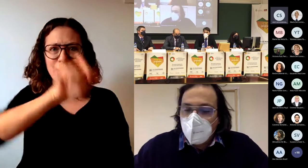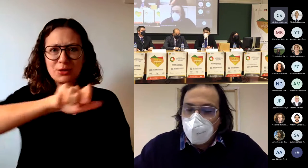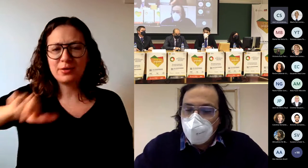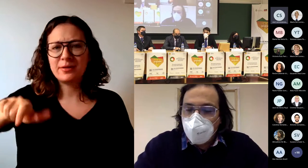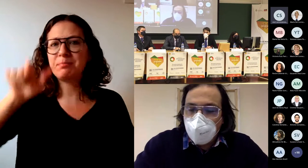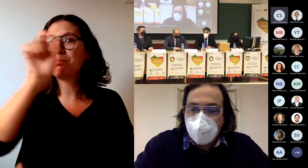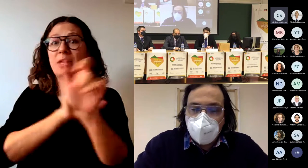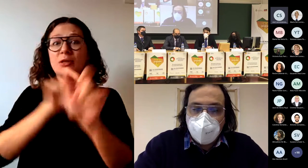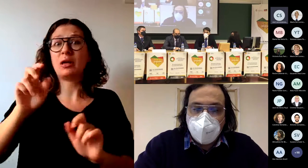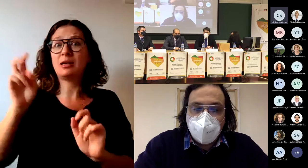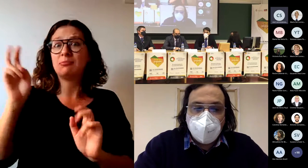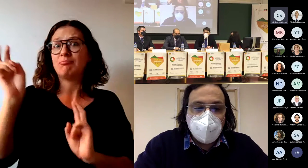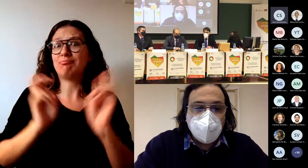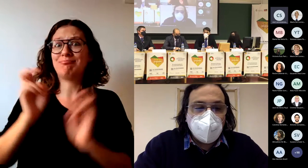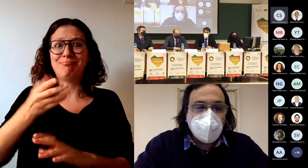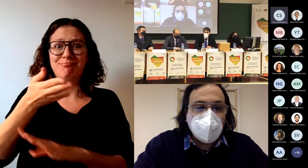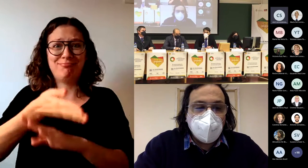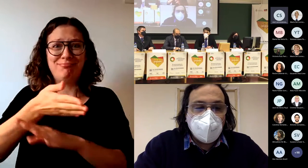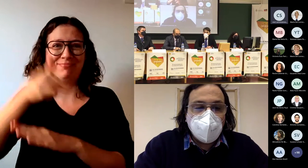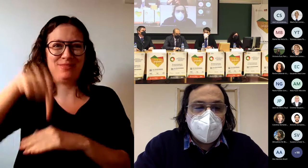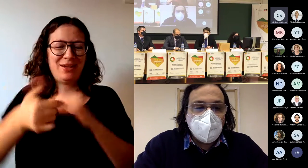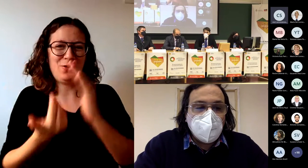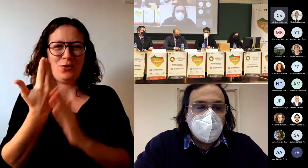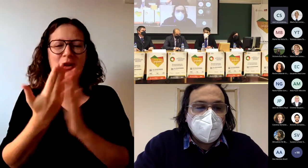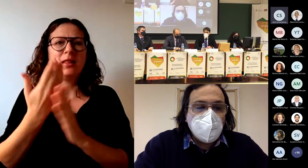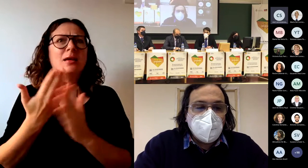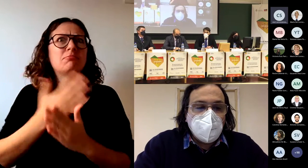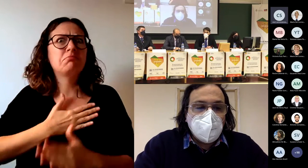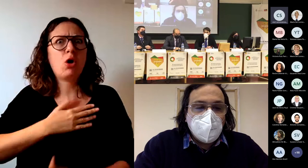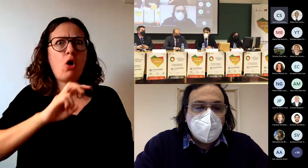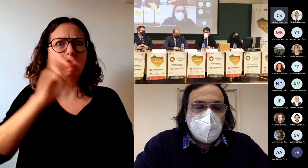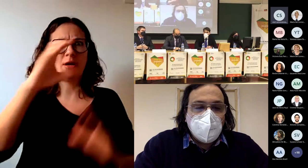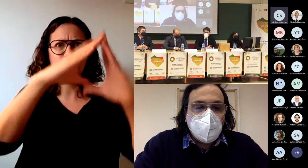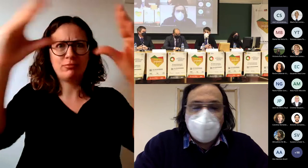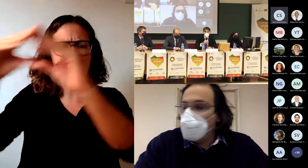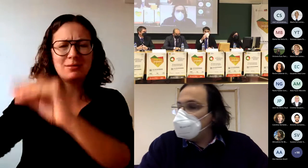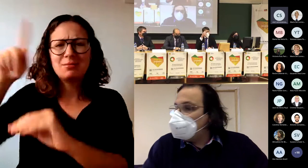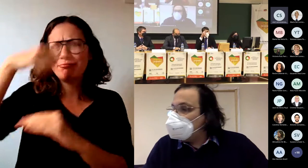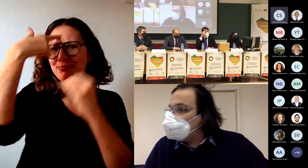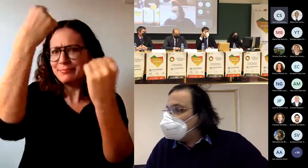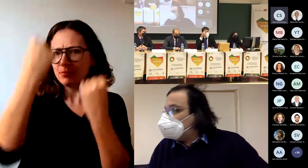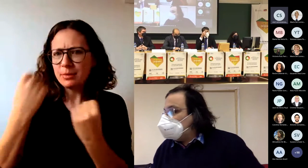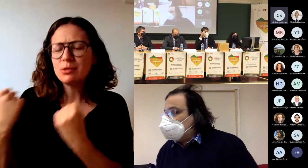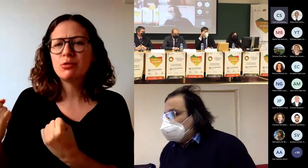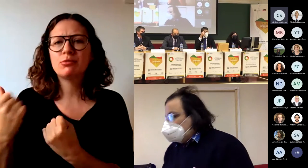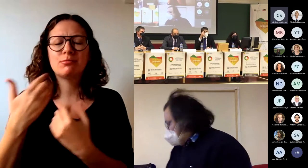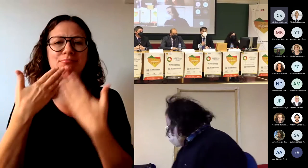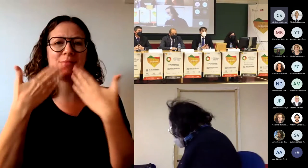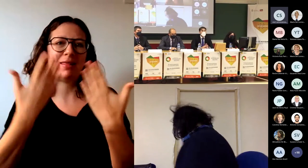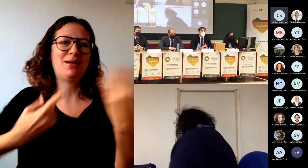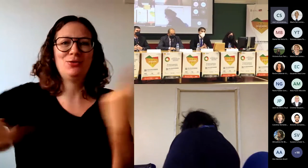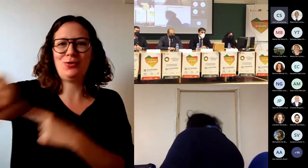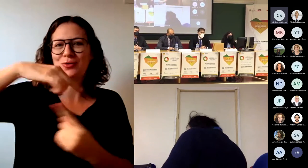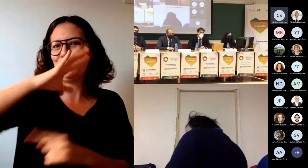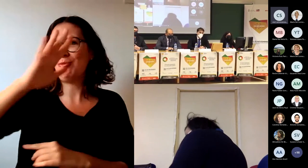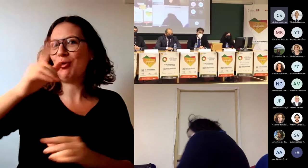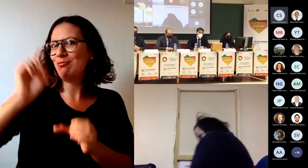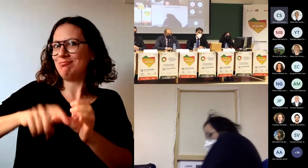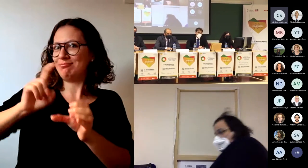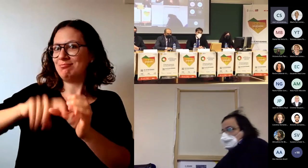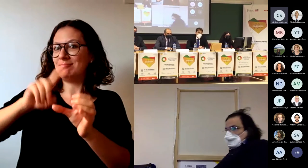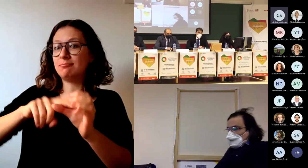las jornadas que pertenecen a otras universidades, expertos. Gracias a todos por vuestra participación. Os damos la bienvenida a estas